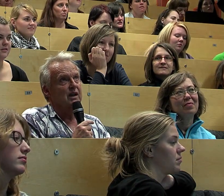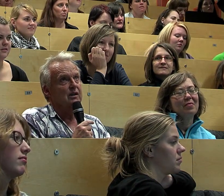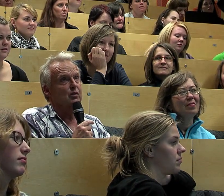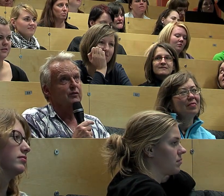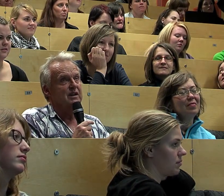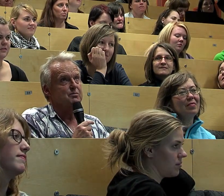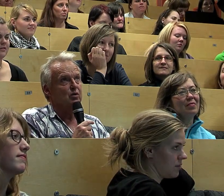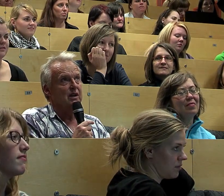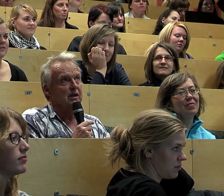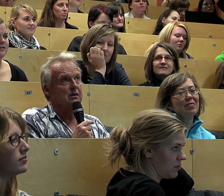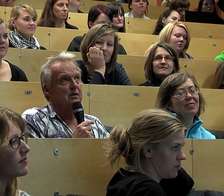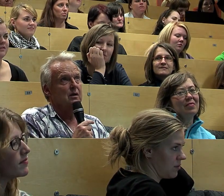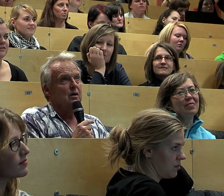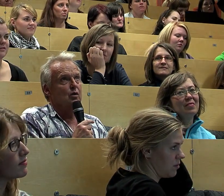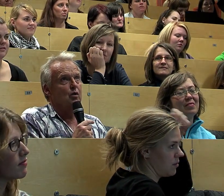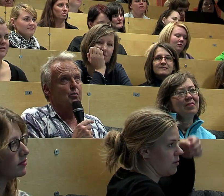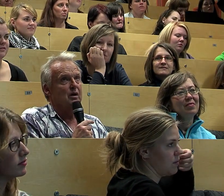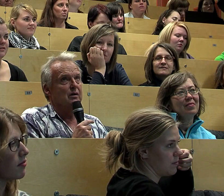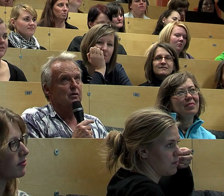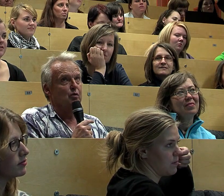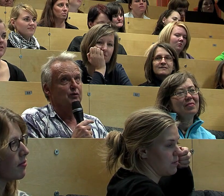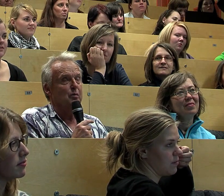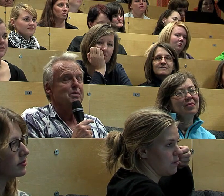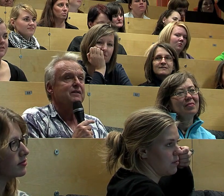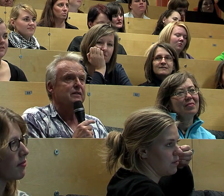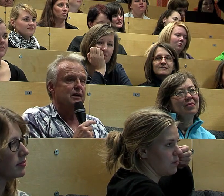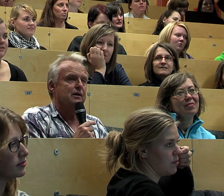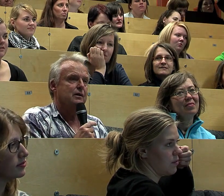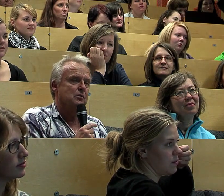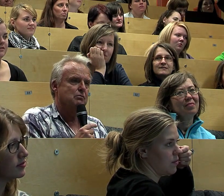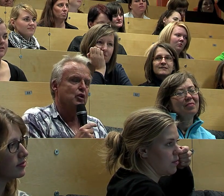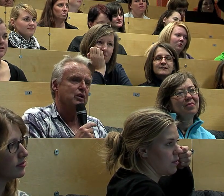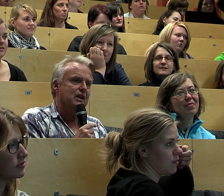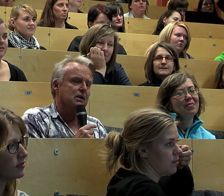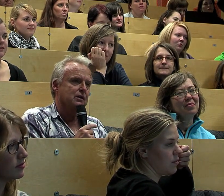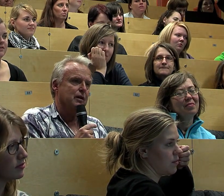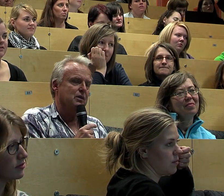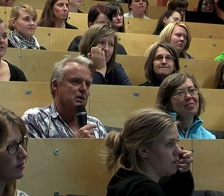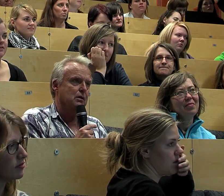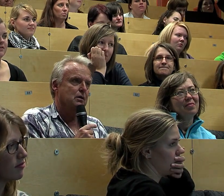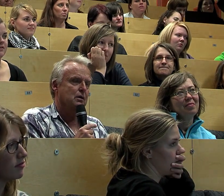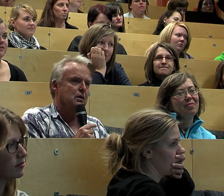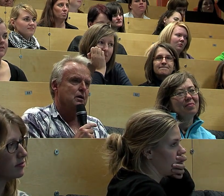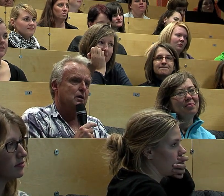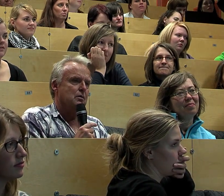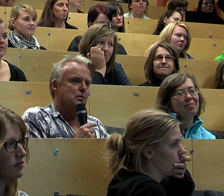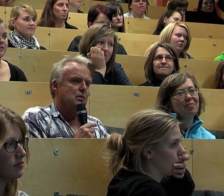tvåspråkighet och flerspråkighet kommer att få en bättre möjlighet i framtiden?